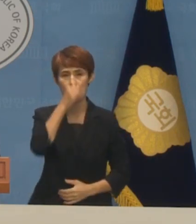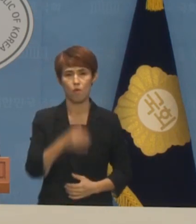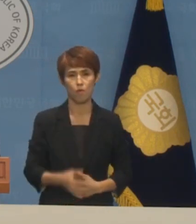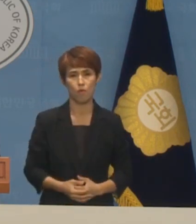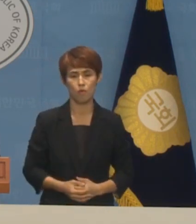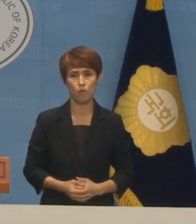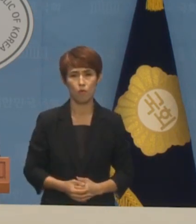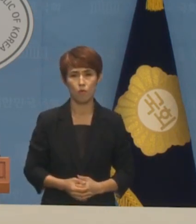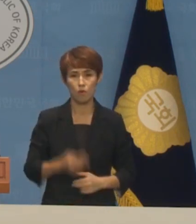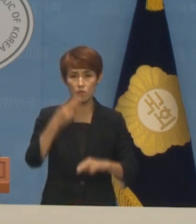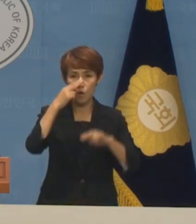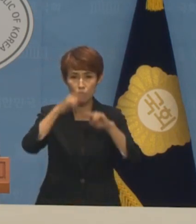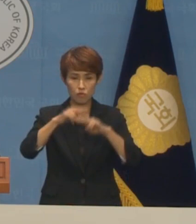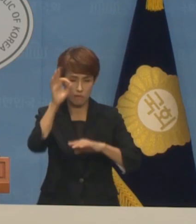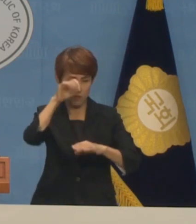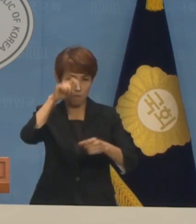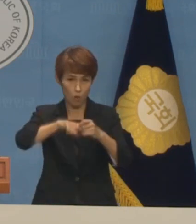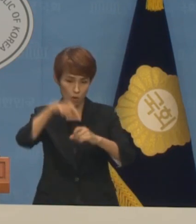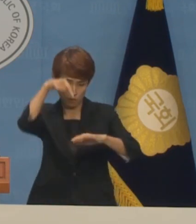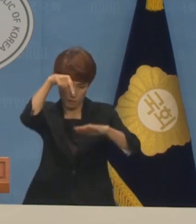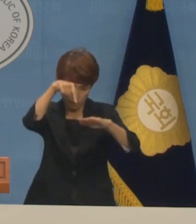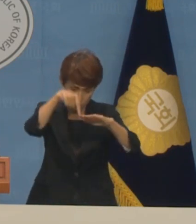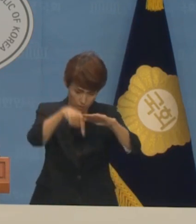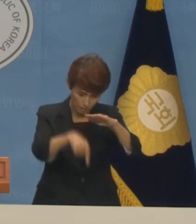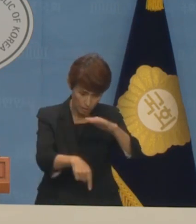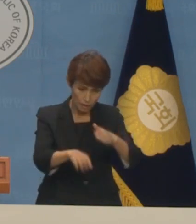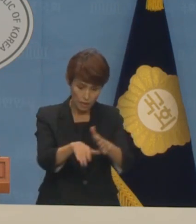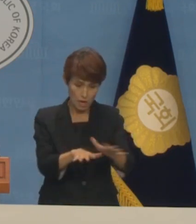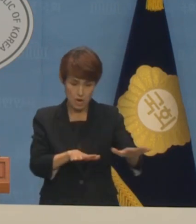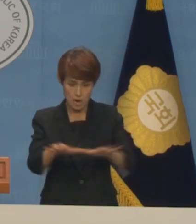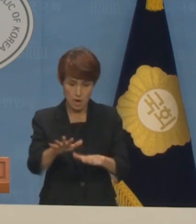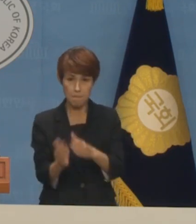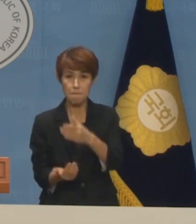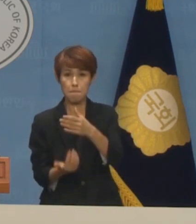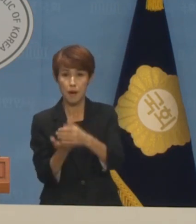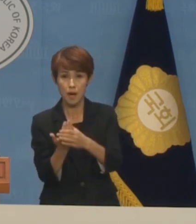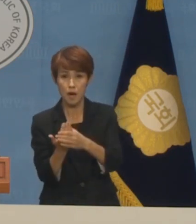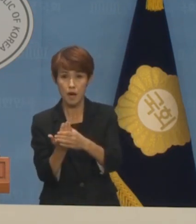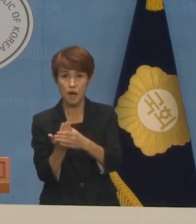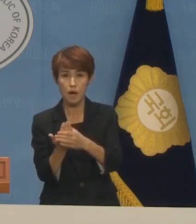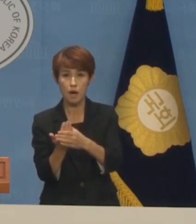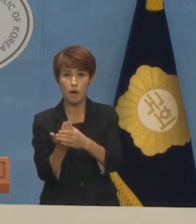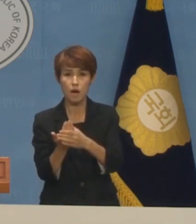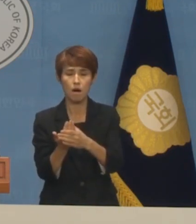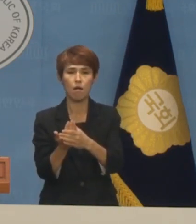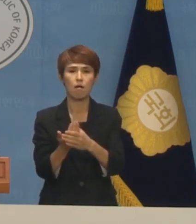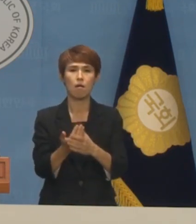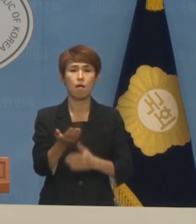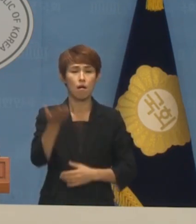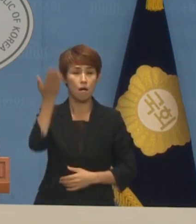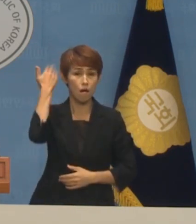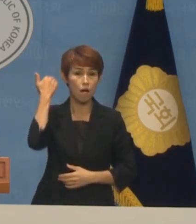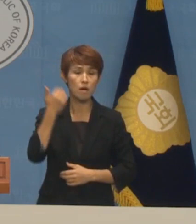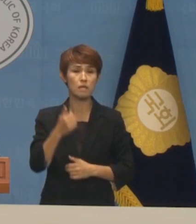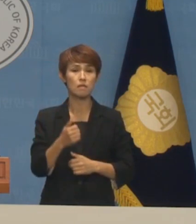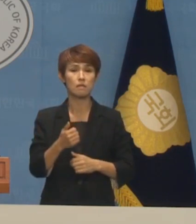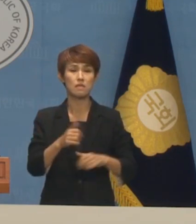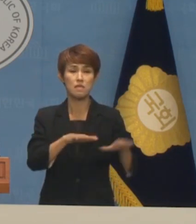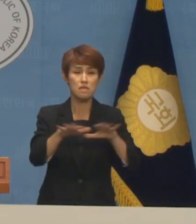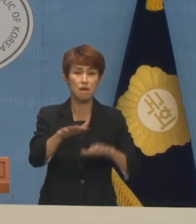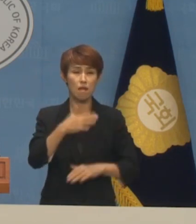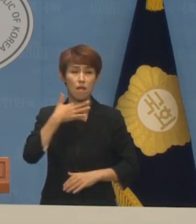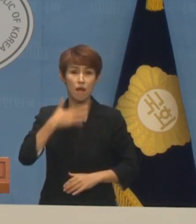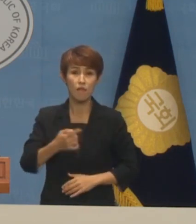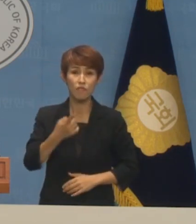하나 석유 시추 및 개발 과정에서 지진이 발생할 경우 우리가 경험하지 못한 지진과 해일, 송유관